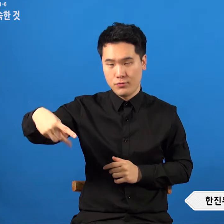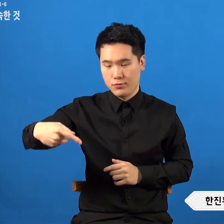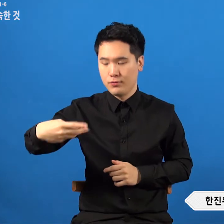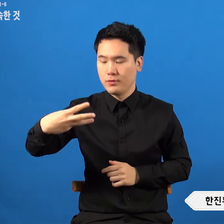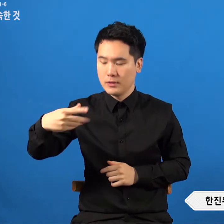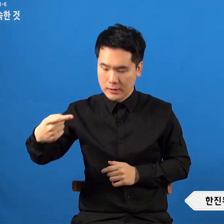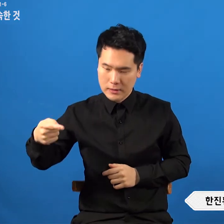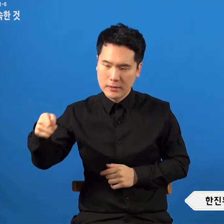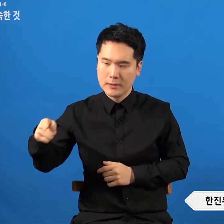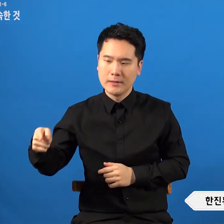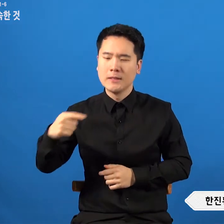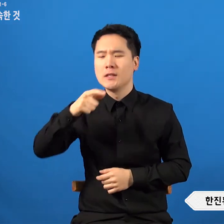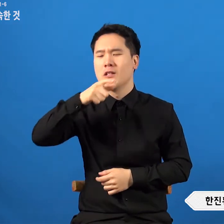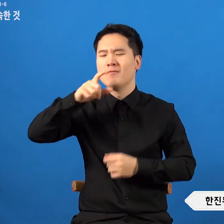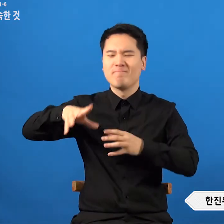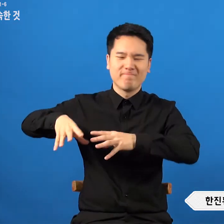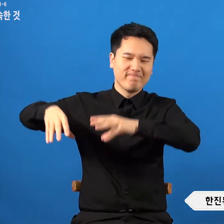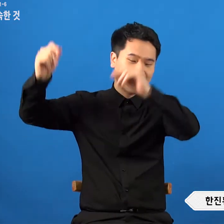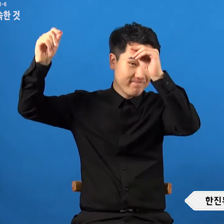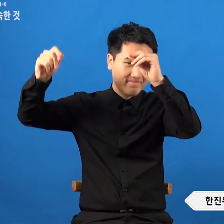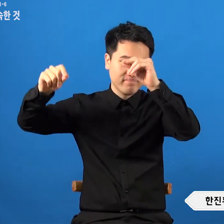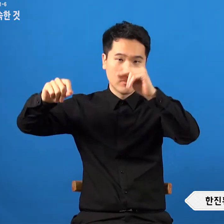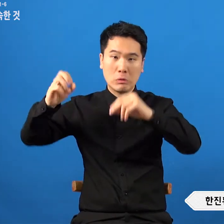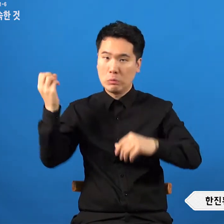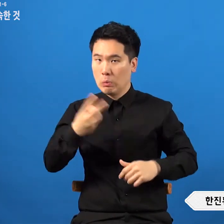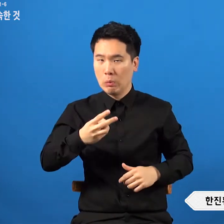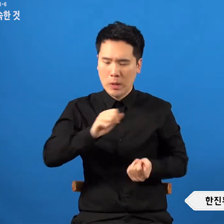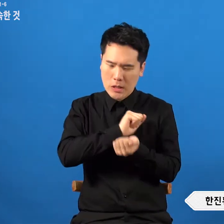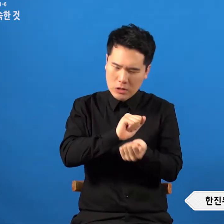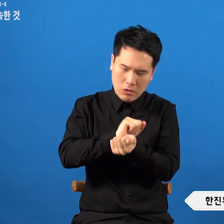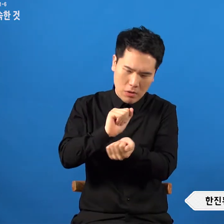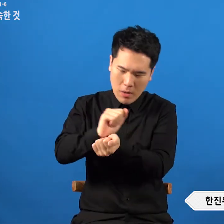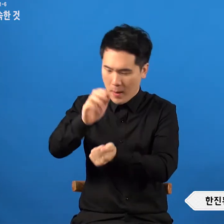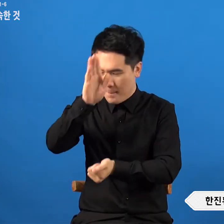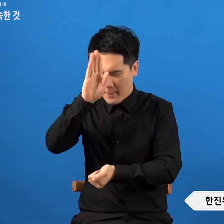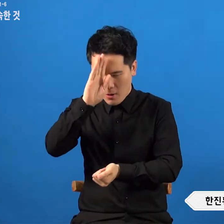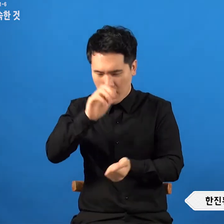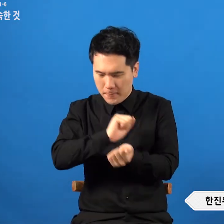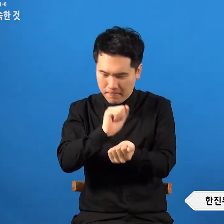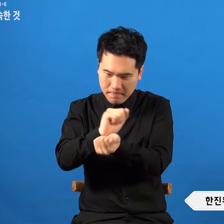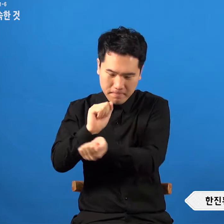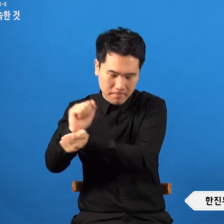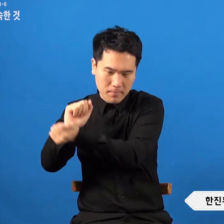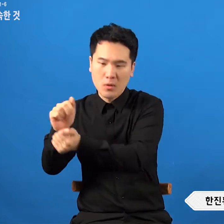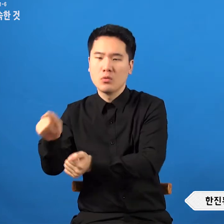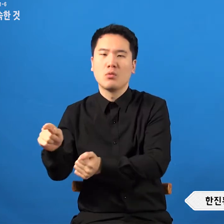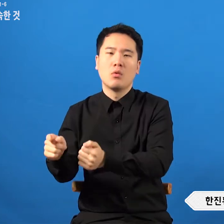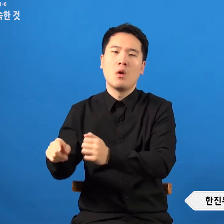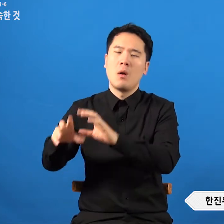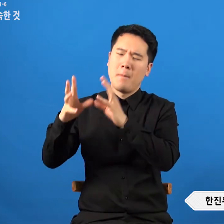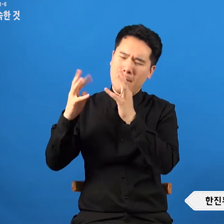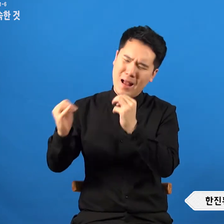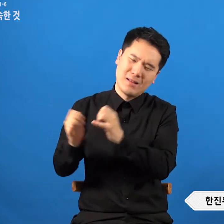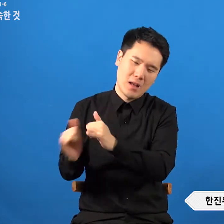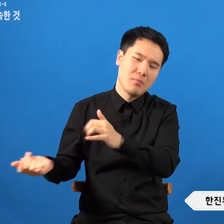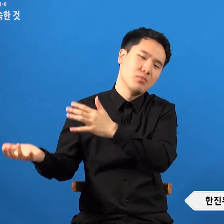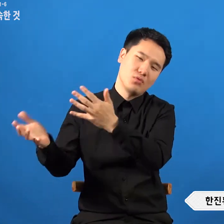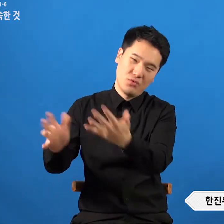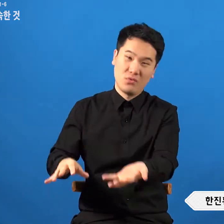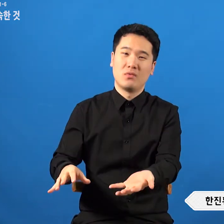심한 기근이 들었다고 합니다. 또 역병이 번져서 많은 사람들이 전염병으로